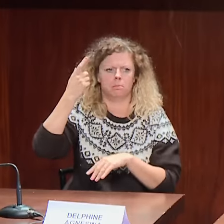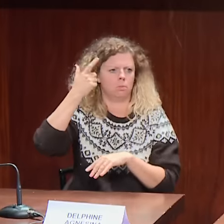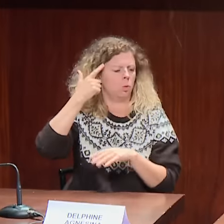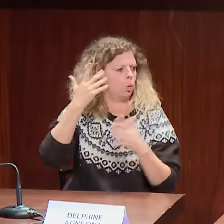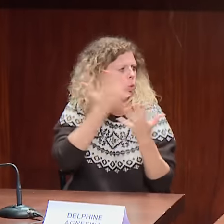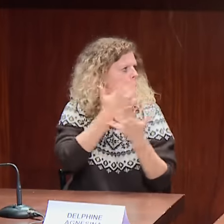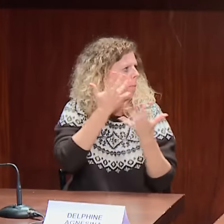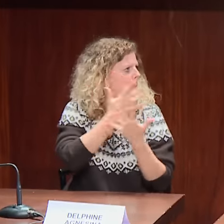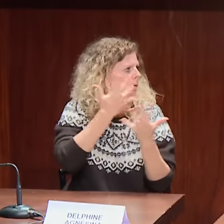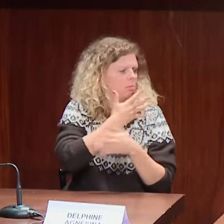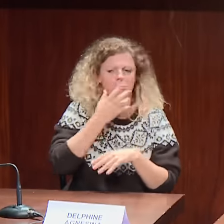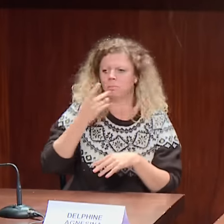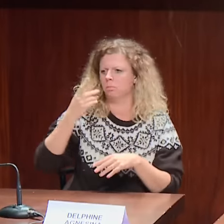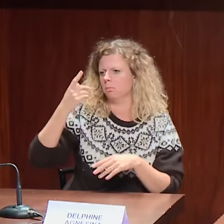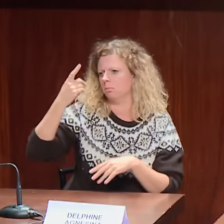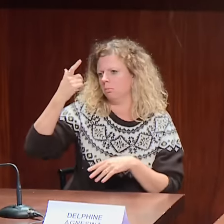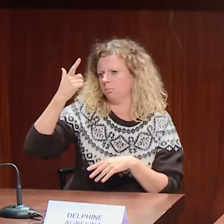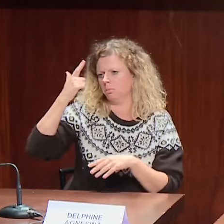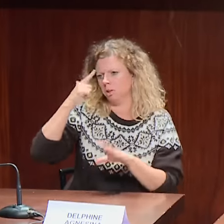dire.